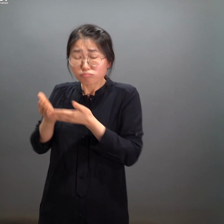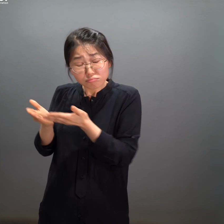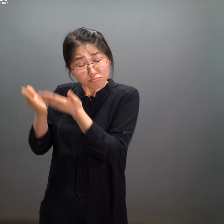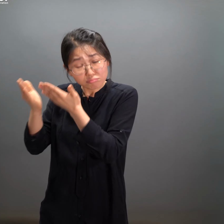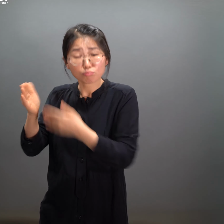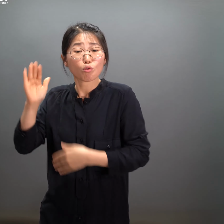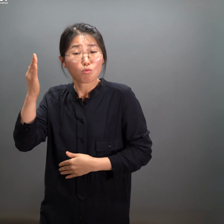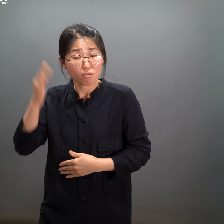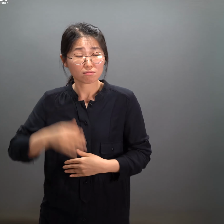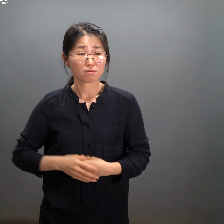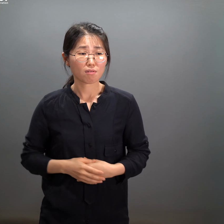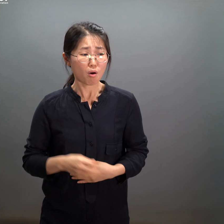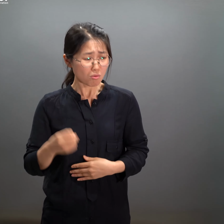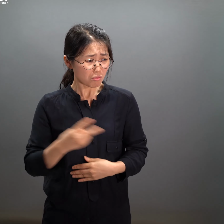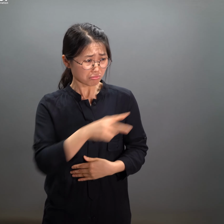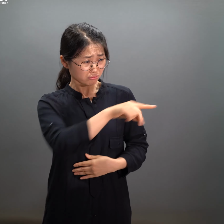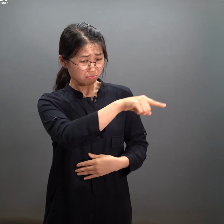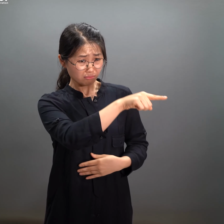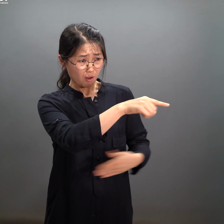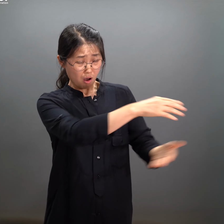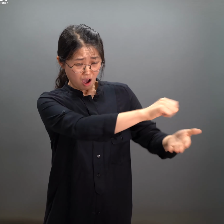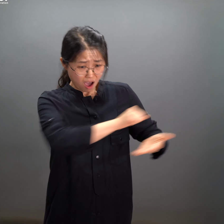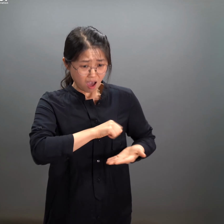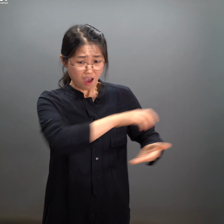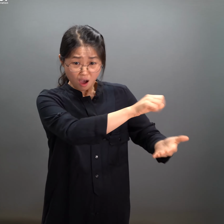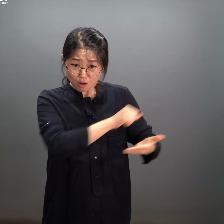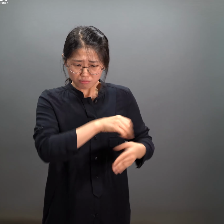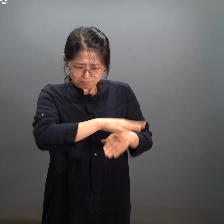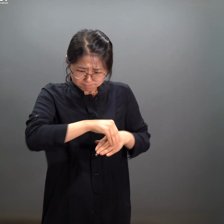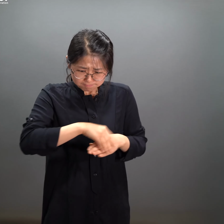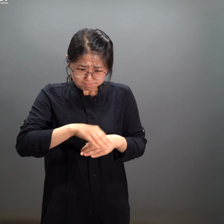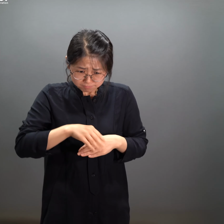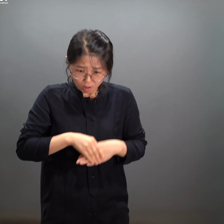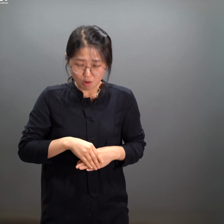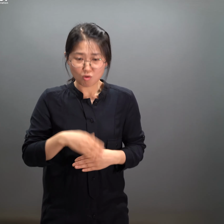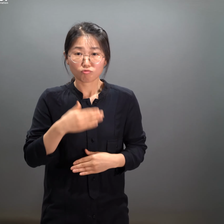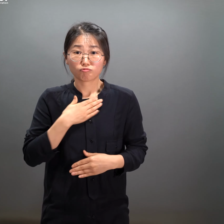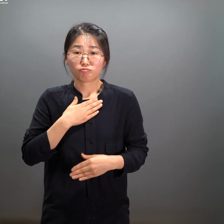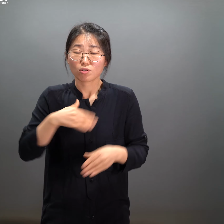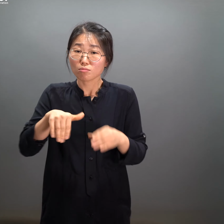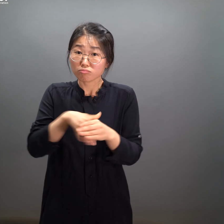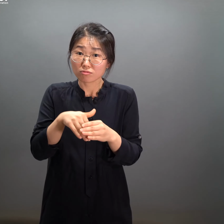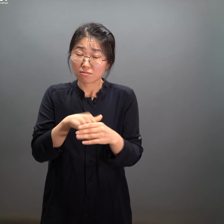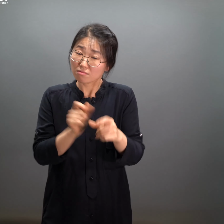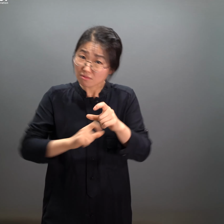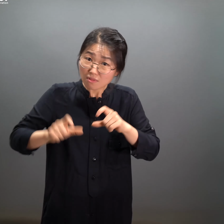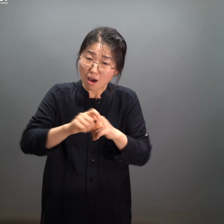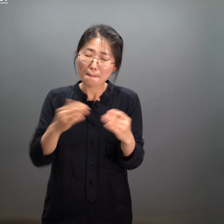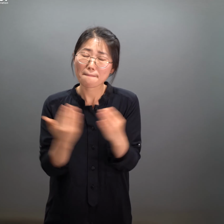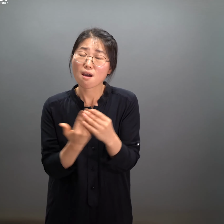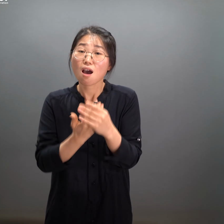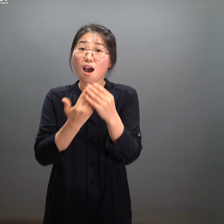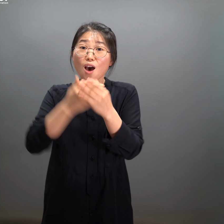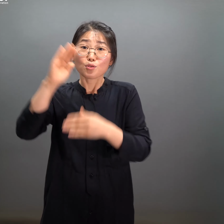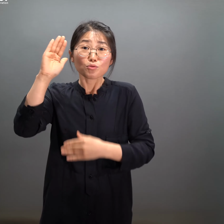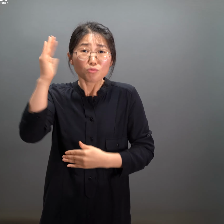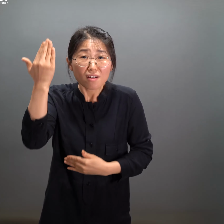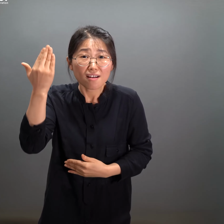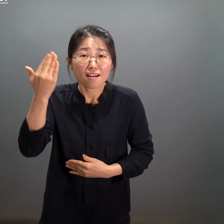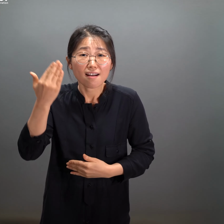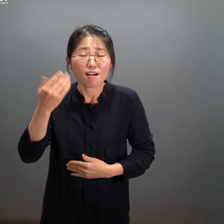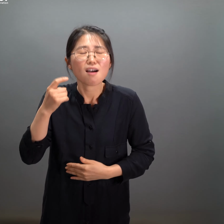다 죽이면서까지 없애? 잘 가다듬어진 문화를 흡수해서 우리 문화로 잘